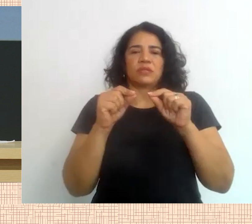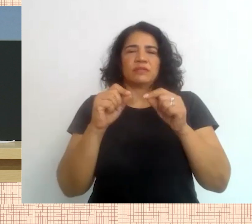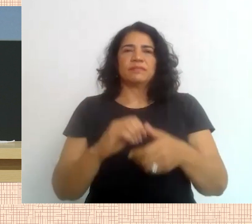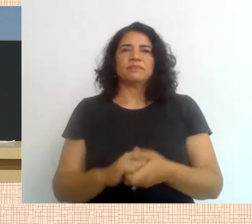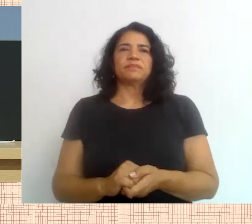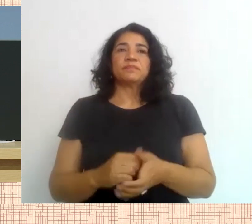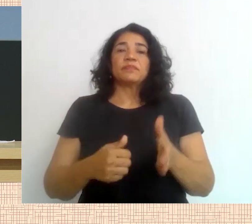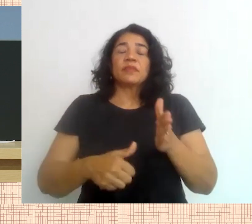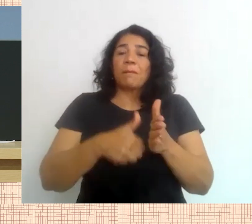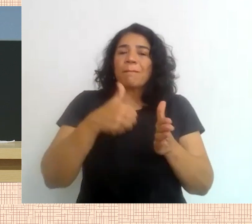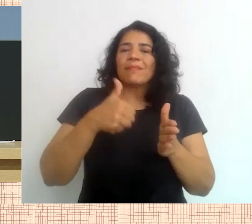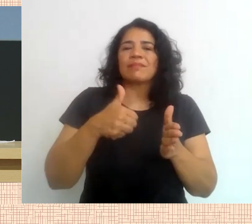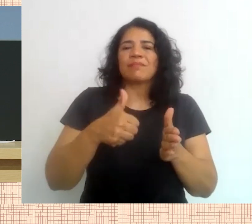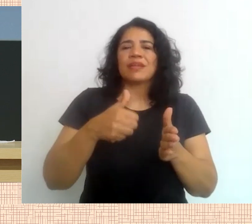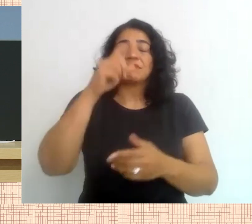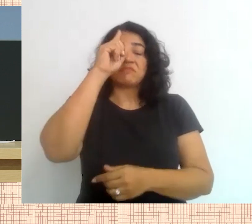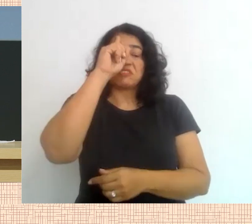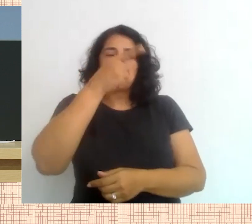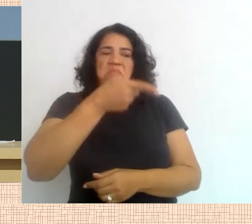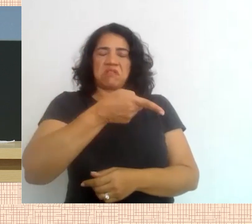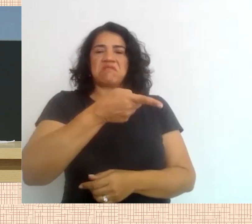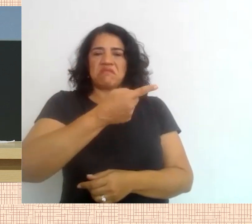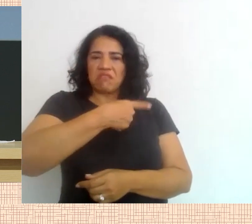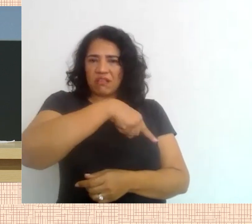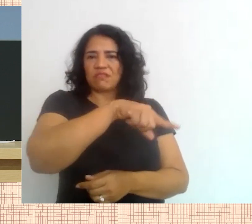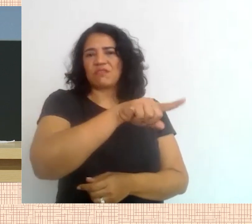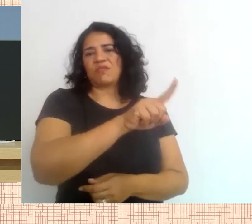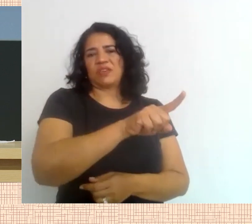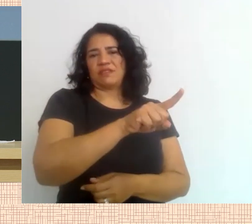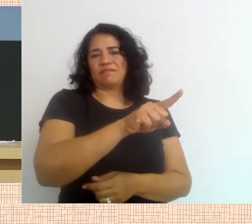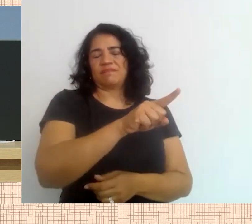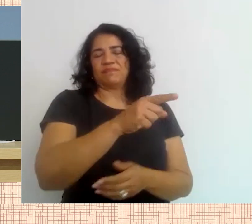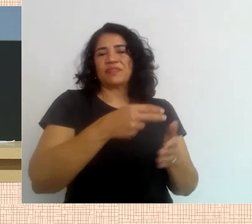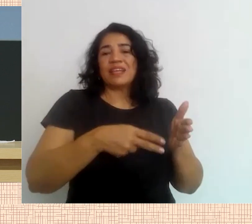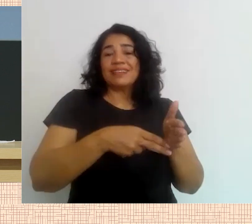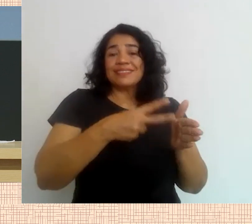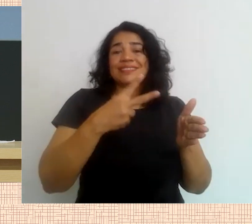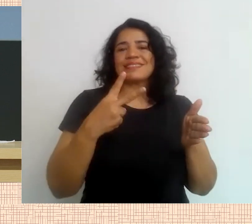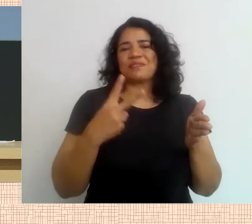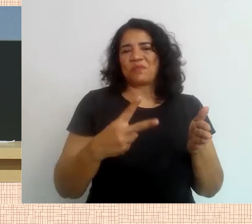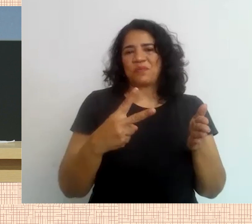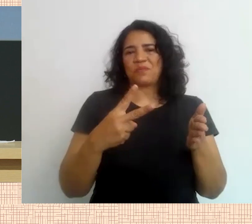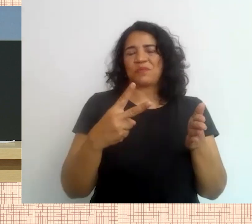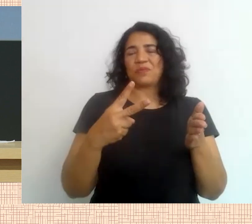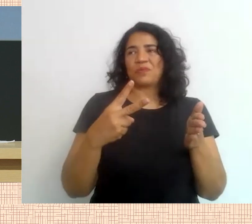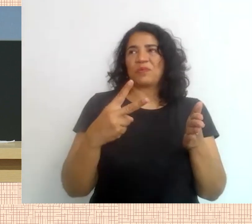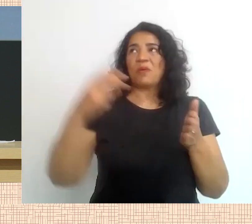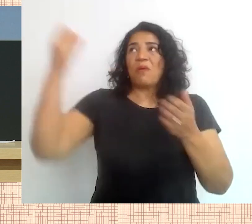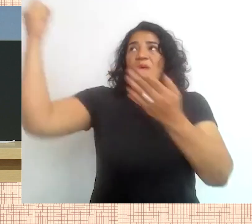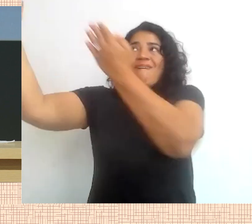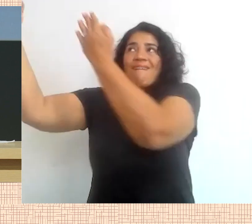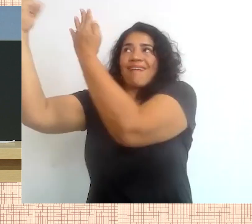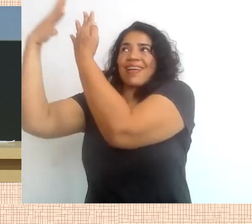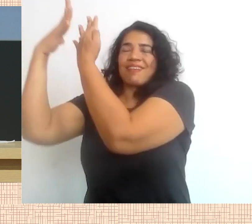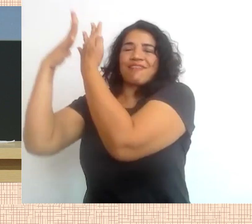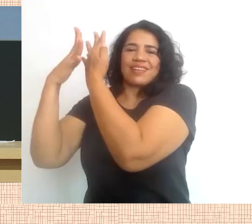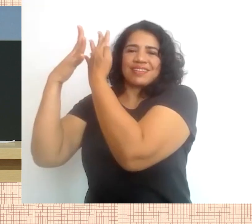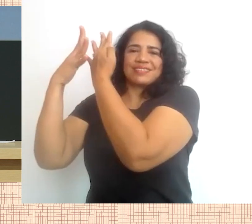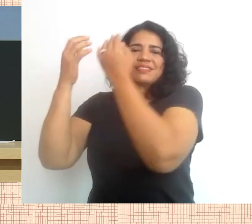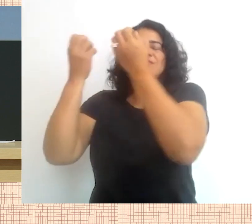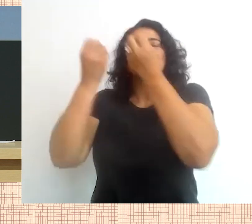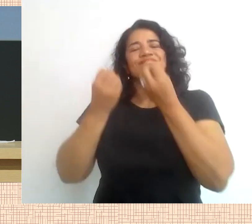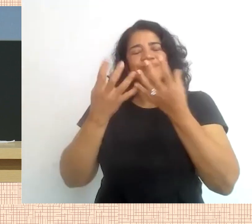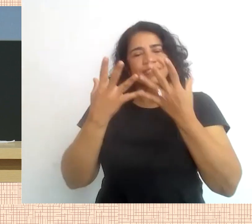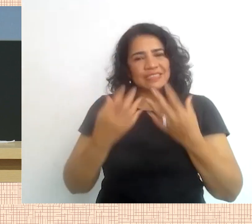Deus não estão os estudos bíblicos, na dispensa de Deus não estão as doutrinas, na dispensa de Deus não estão os